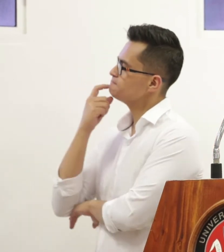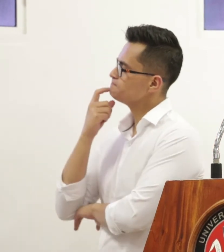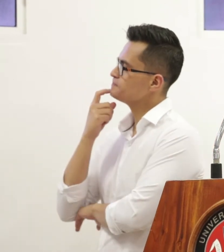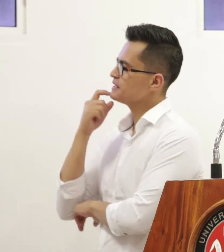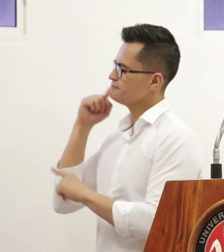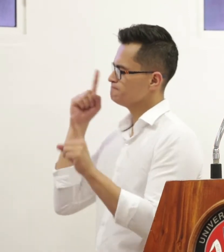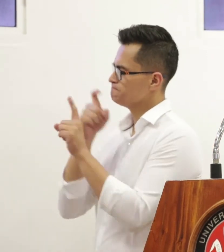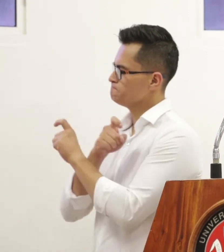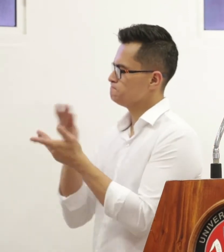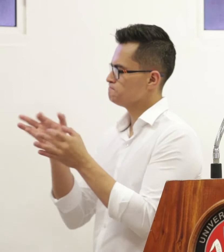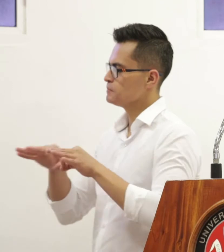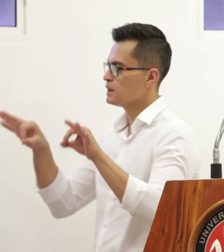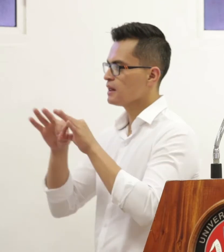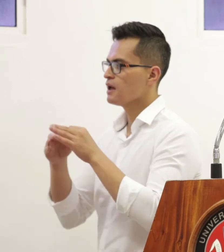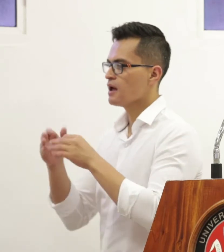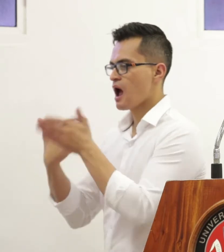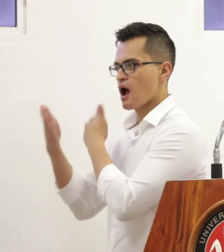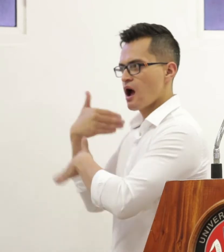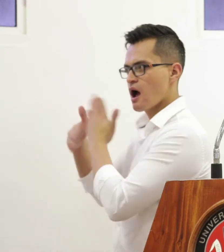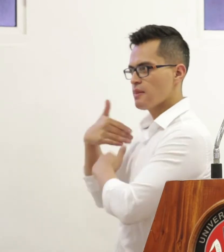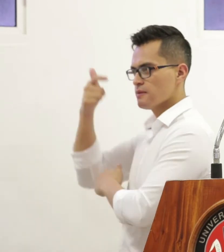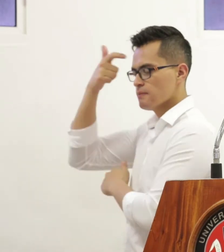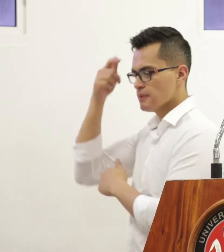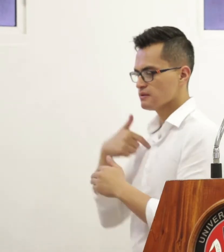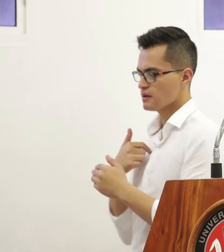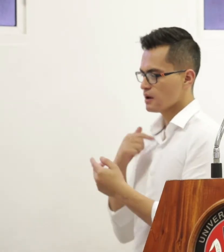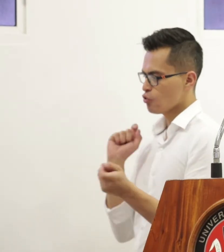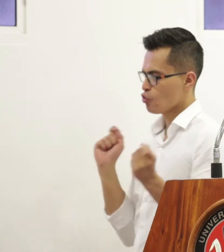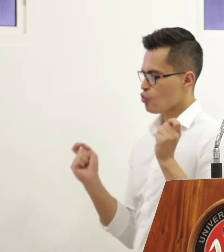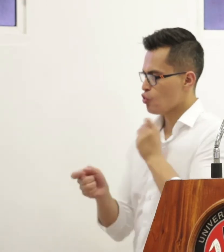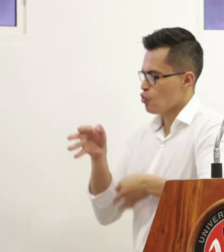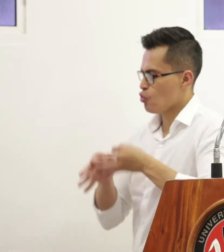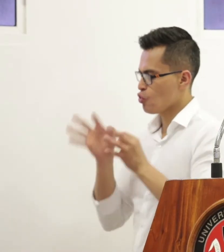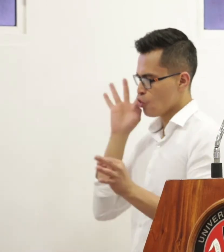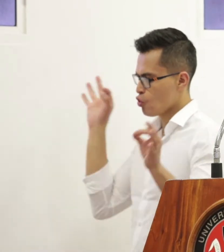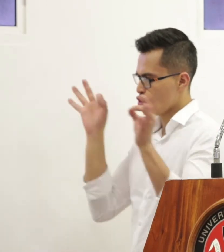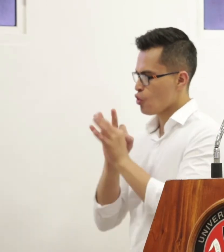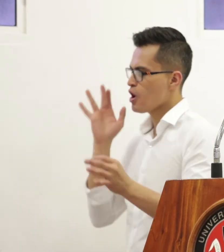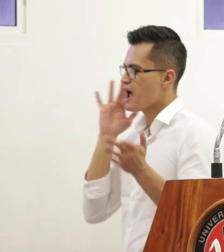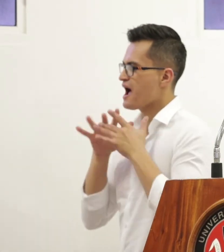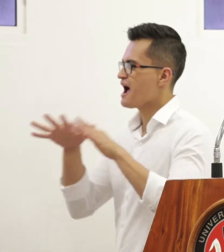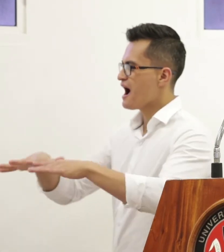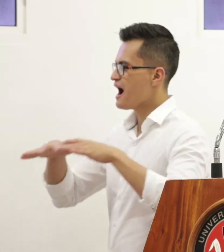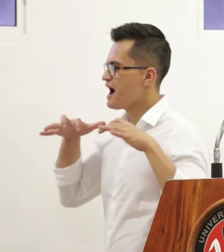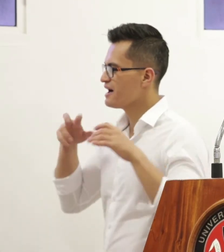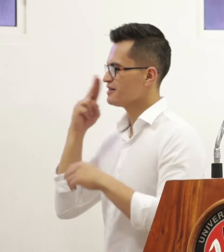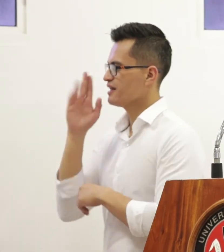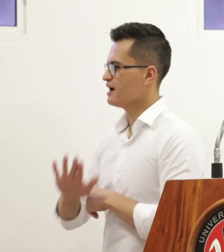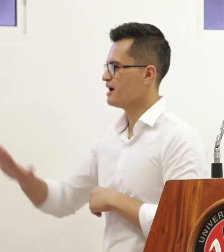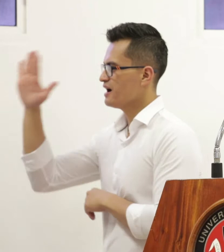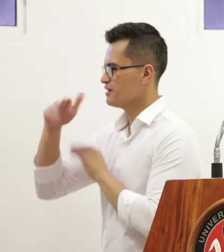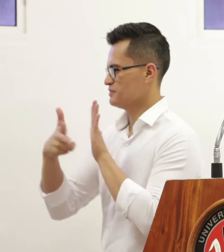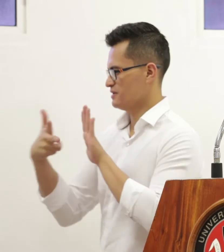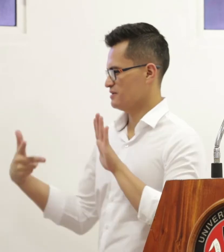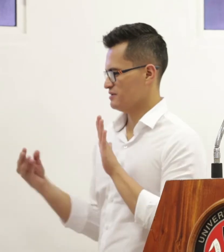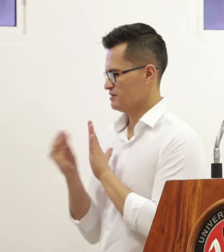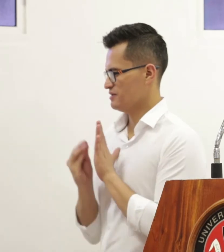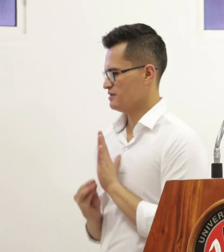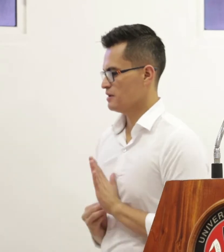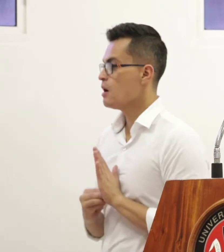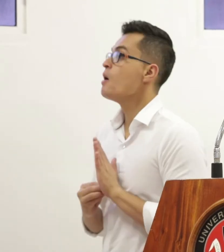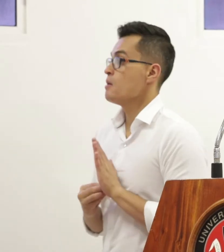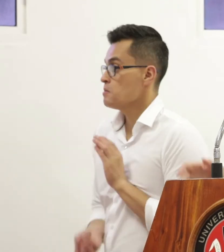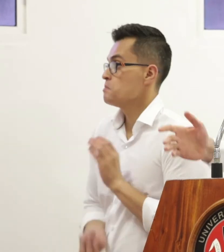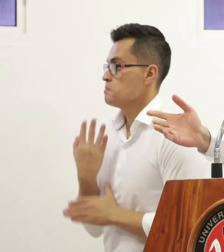hemos enfocado las reformas de la justicia después de la Asamblea Nacional Constituyente. Allí hubo una serie de normas que